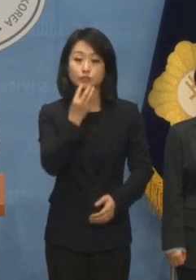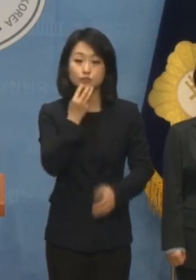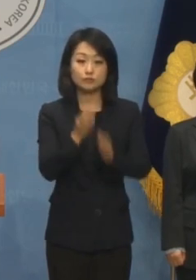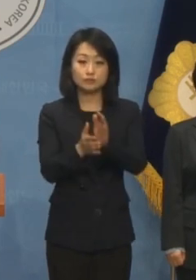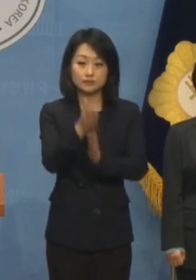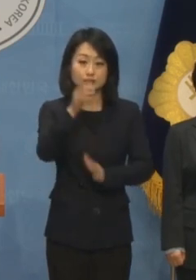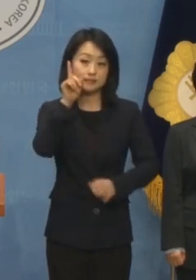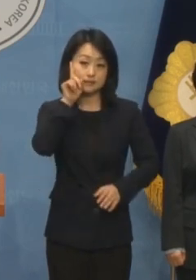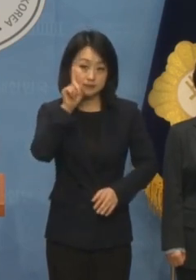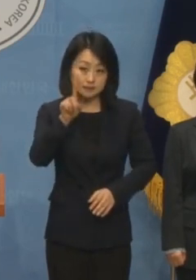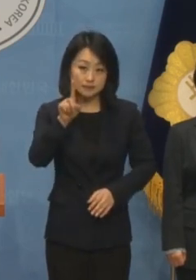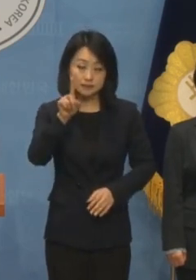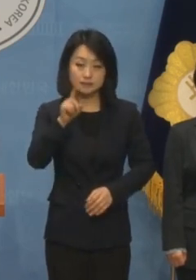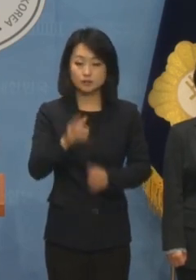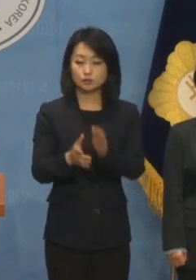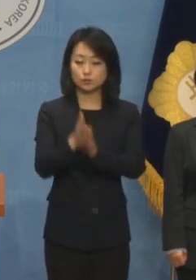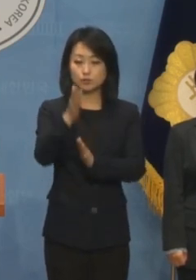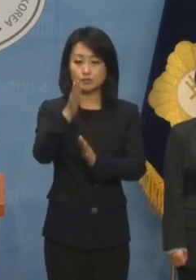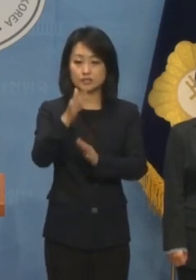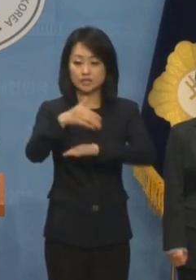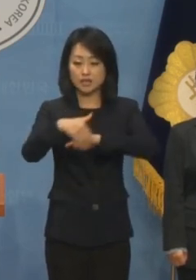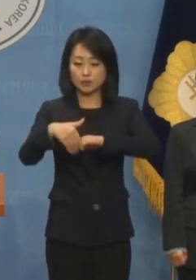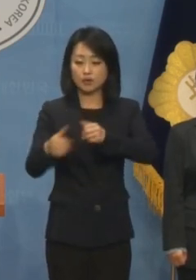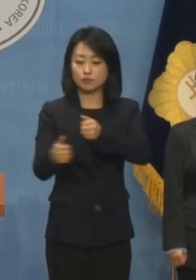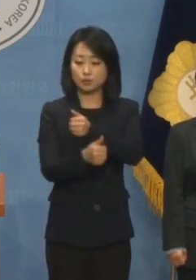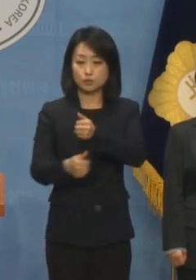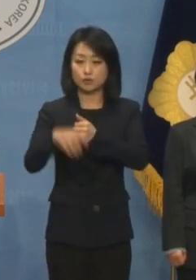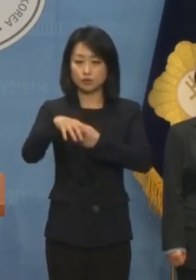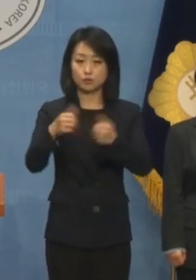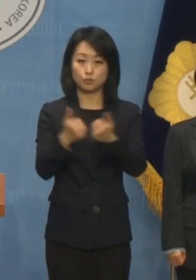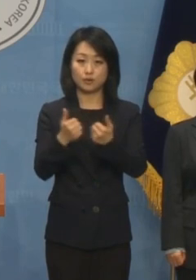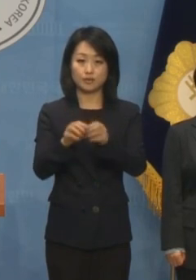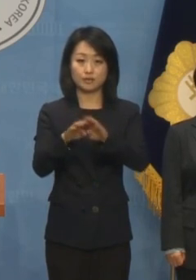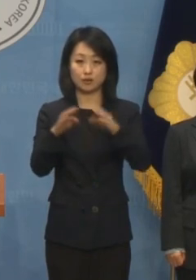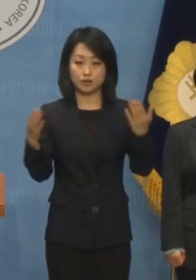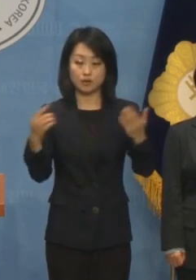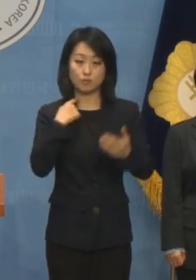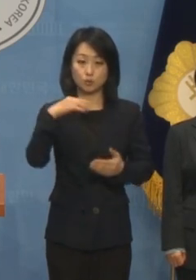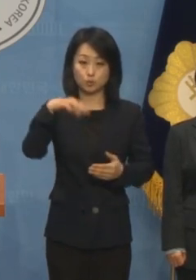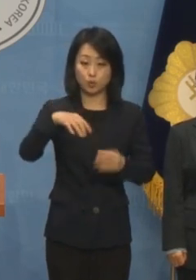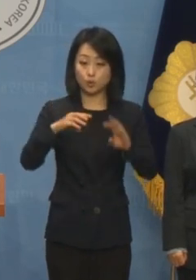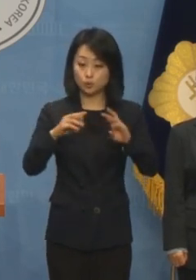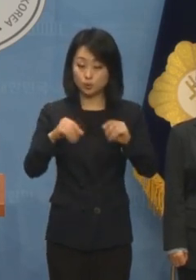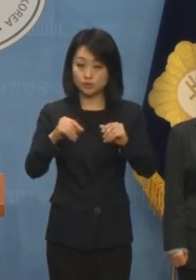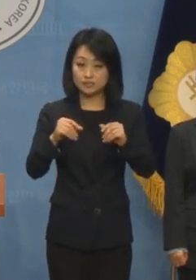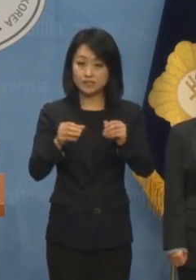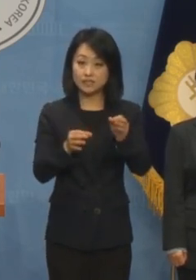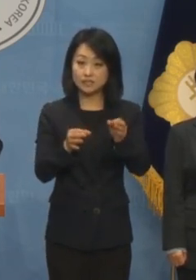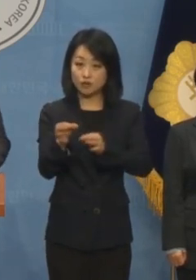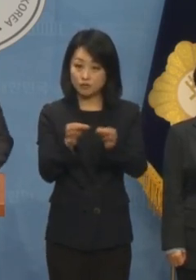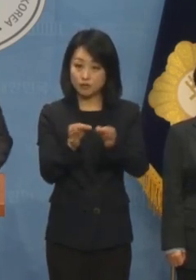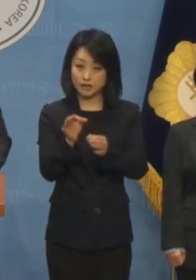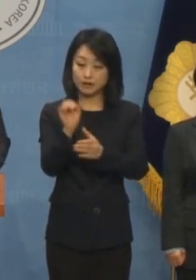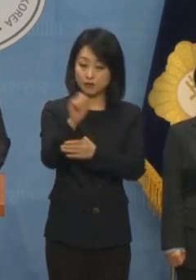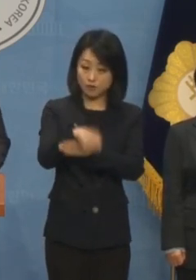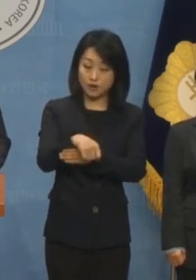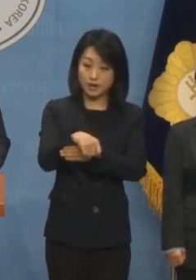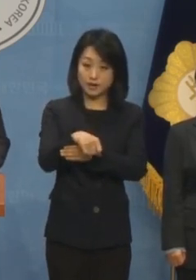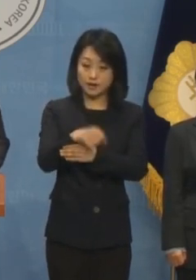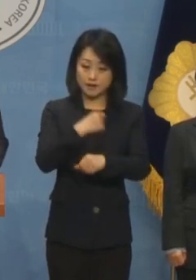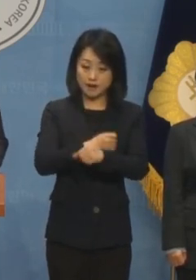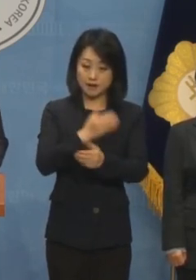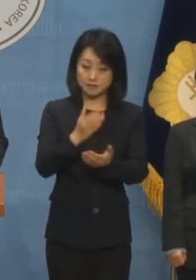서울시가 내일 도시계획위원회를 열어 목동 토지거래 허가구역 재지정 심의를 개최할 예정입니다.